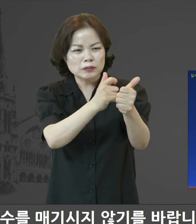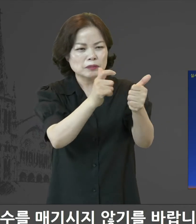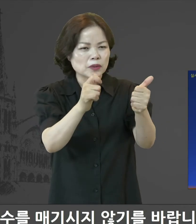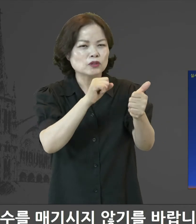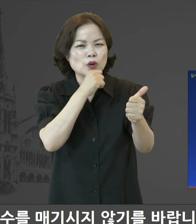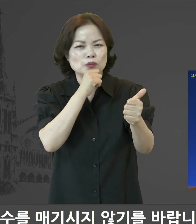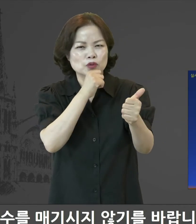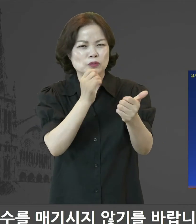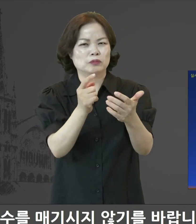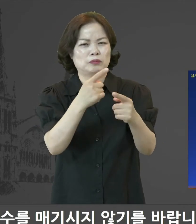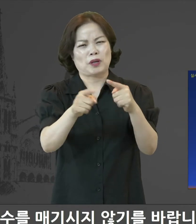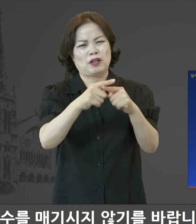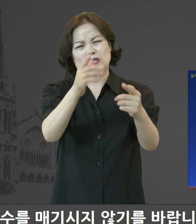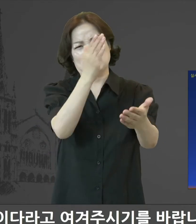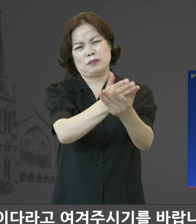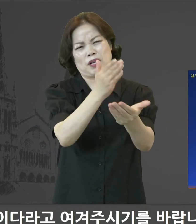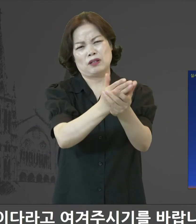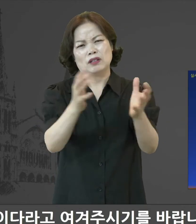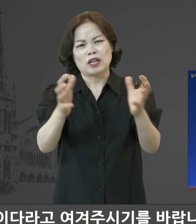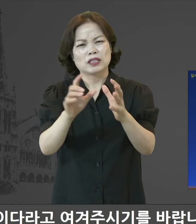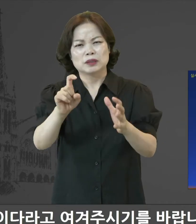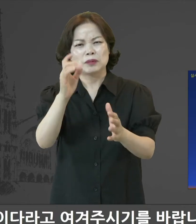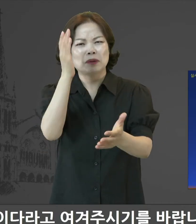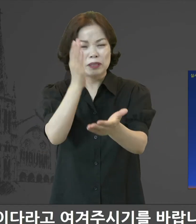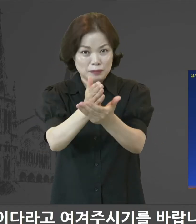100점이요, 그러지 마시고요.